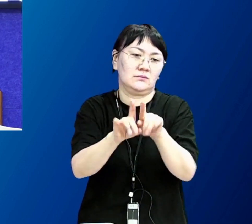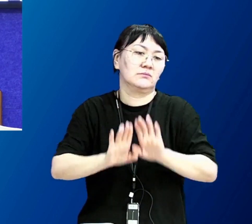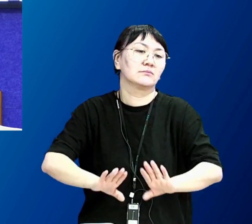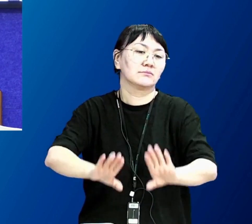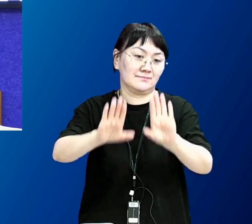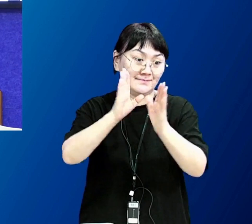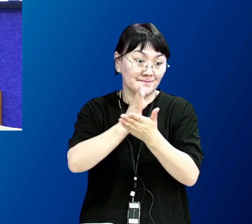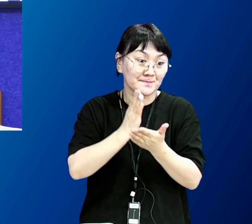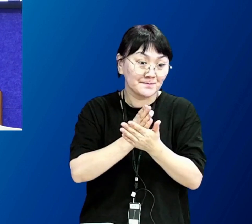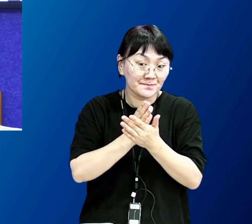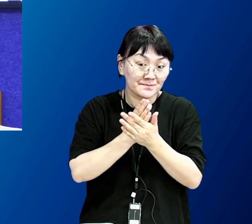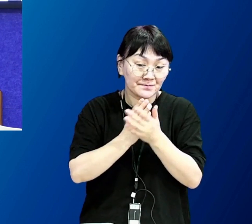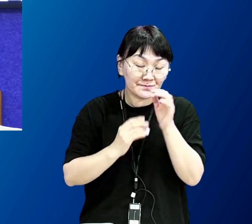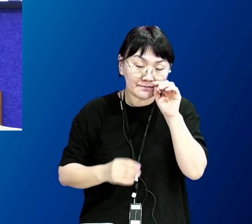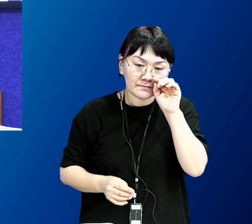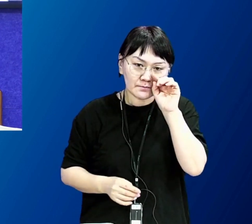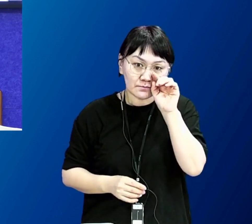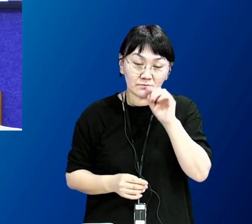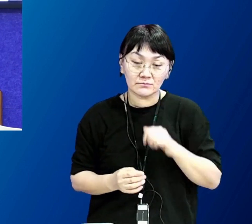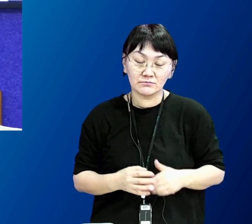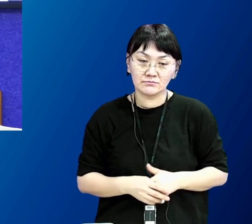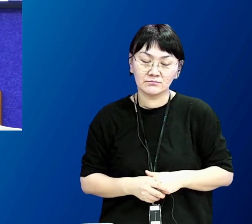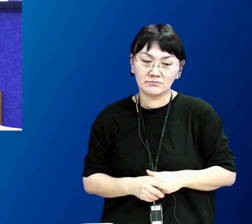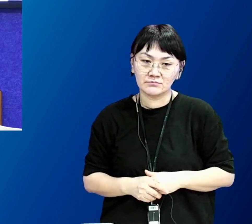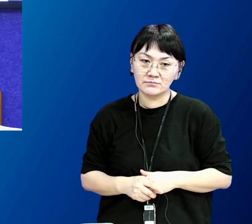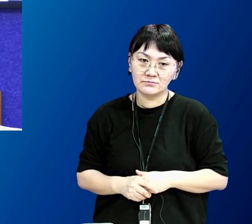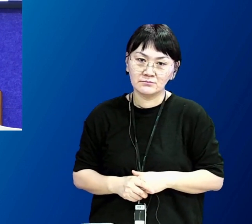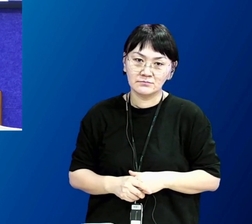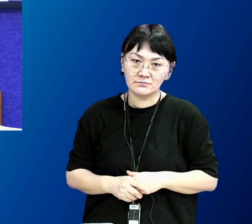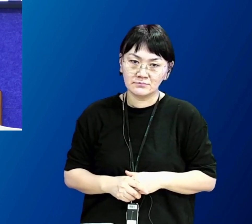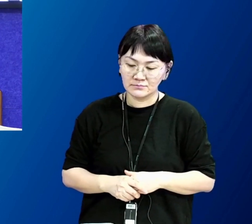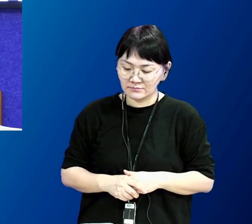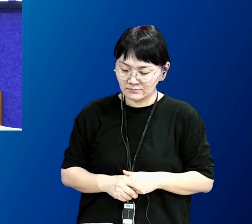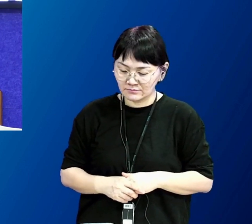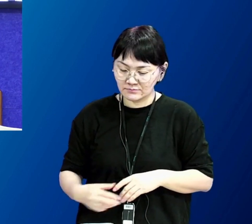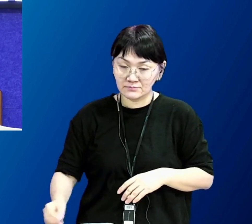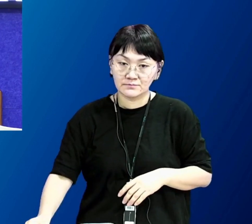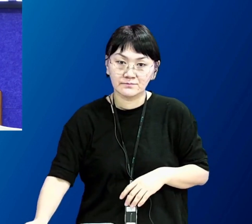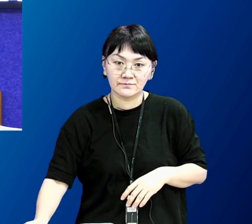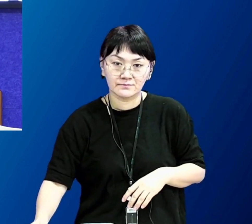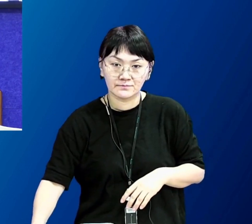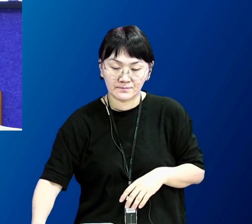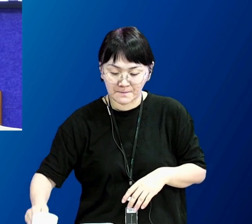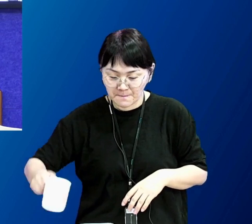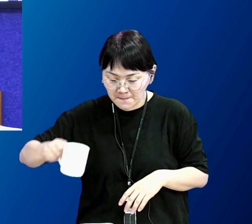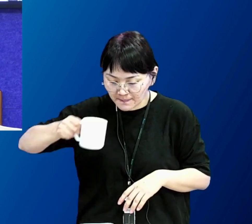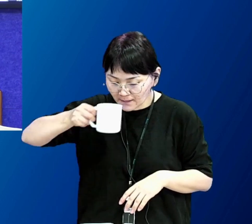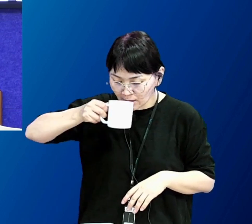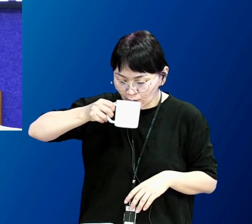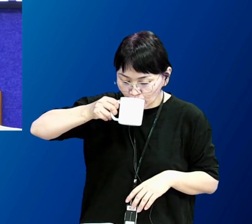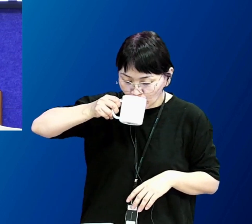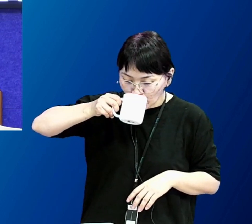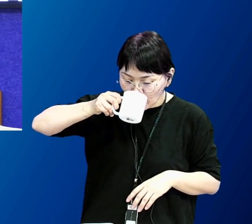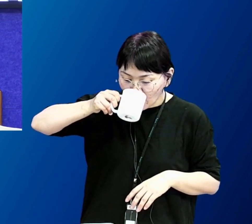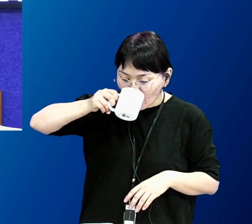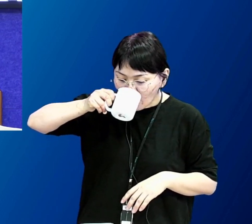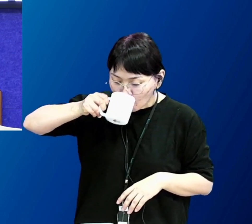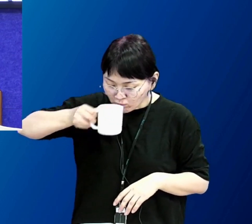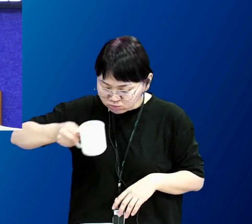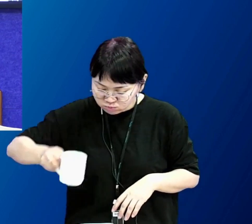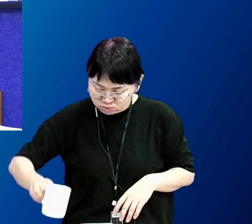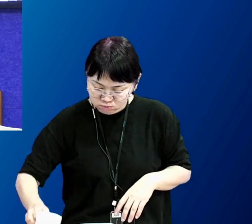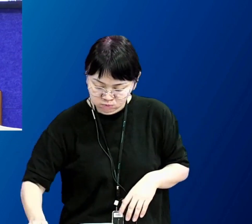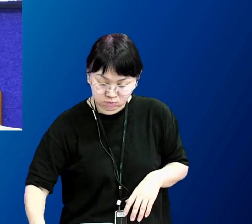За. бид хүн биш те энэ үг